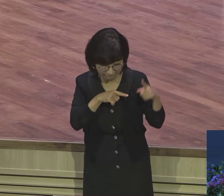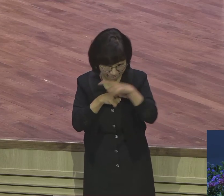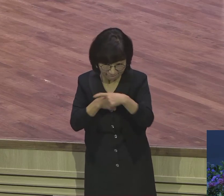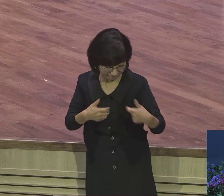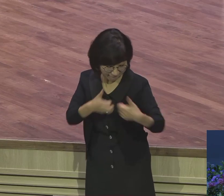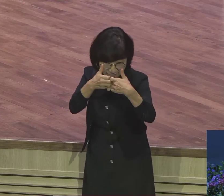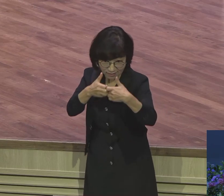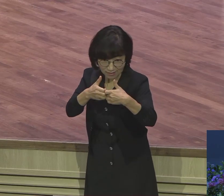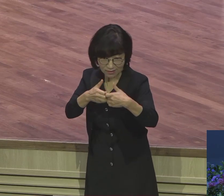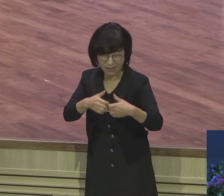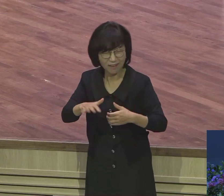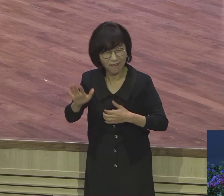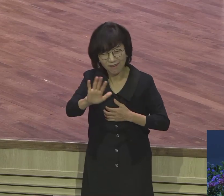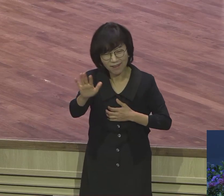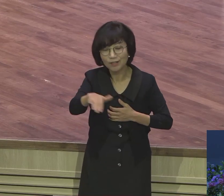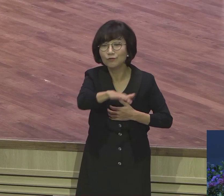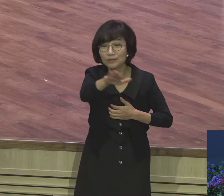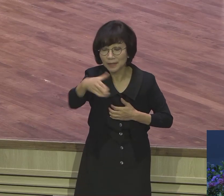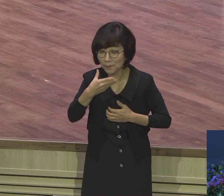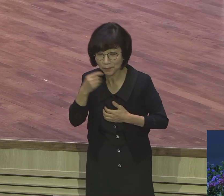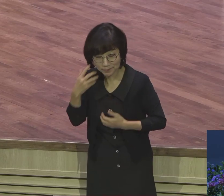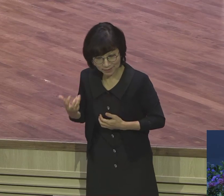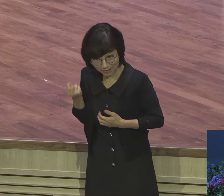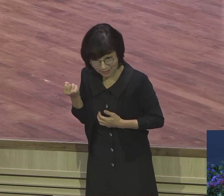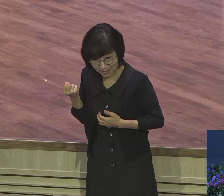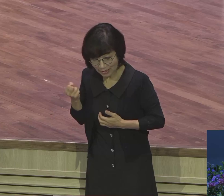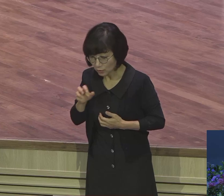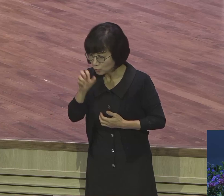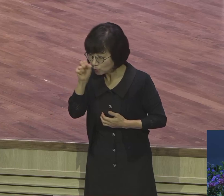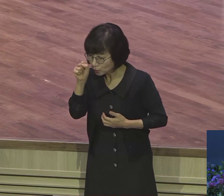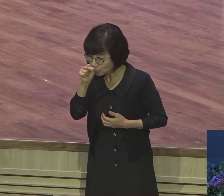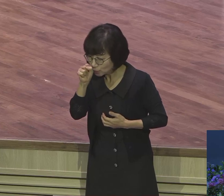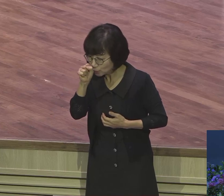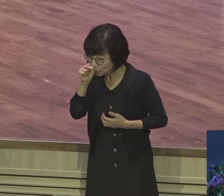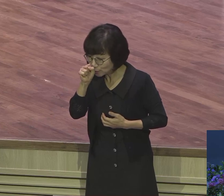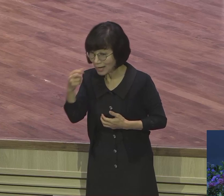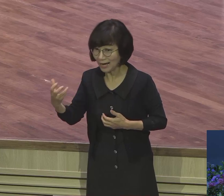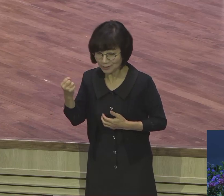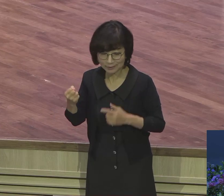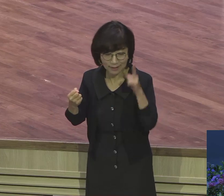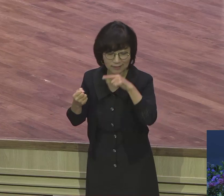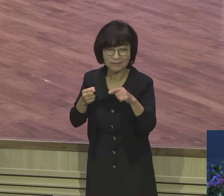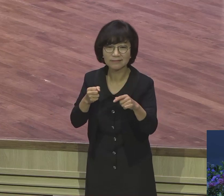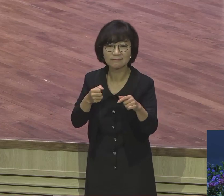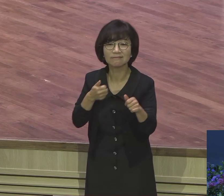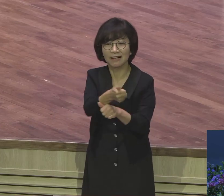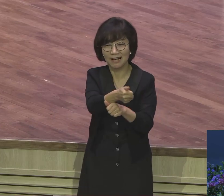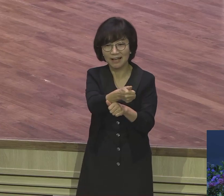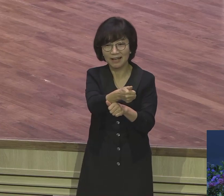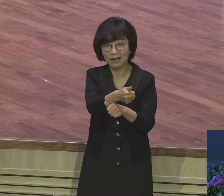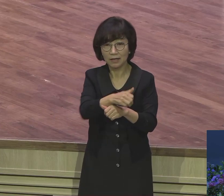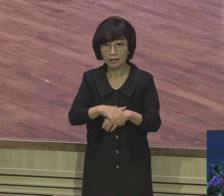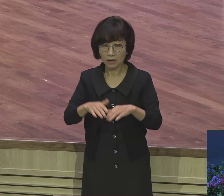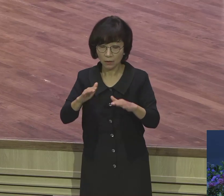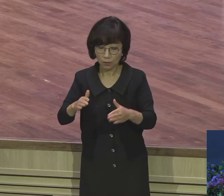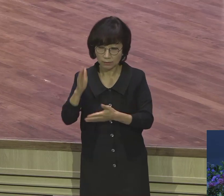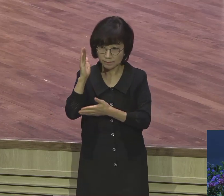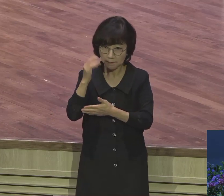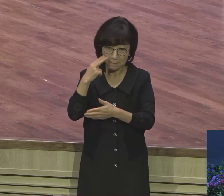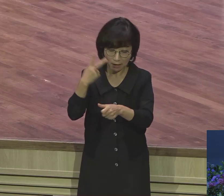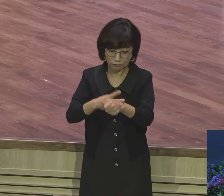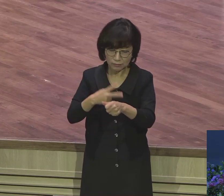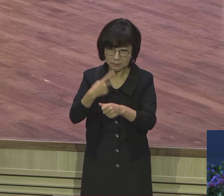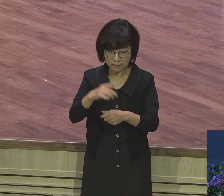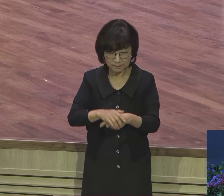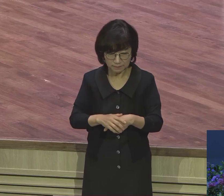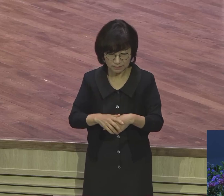우리가 복음 가진 우리는 선으로 악을 이기라. 사도 바울은 오늘 본문 9절에 악을 미워하고 선에 속하라고 건면한